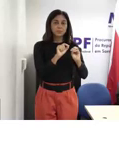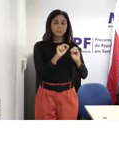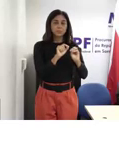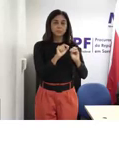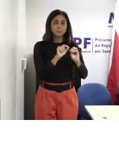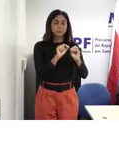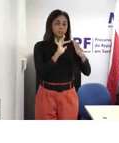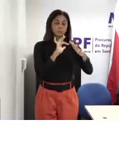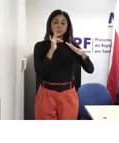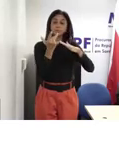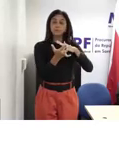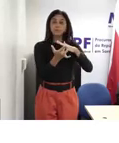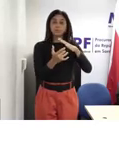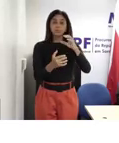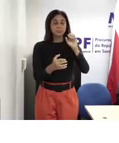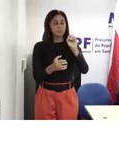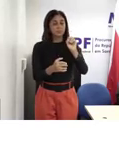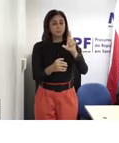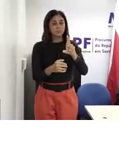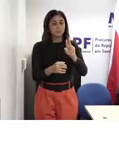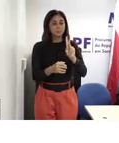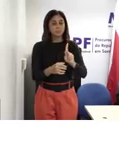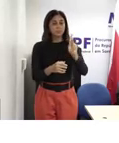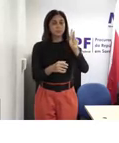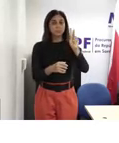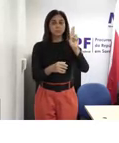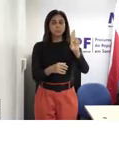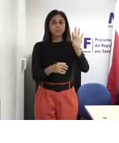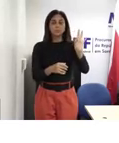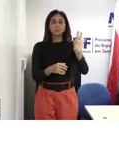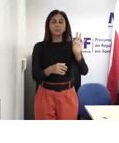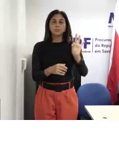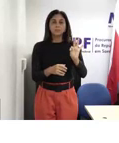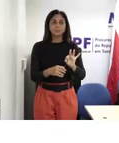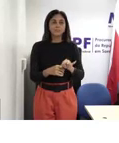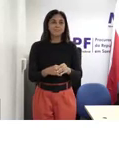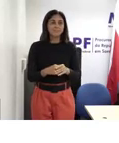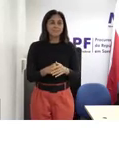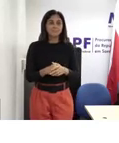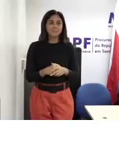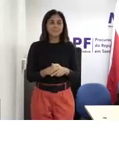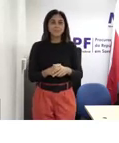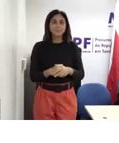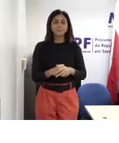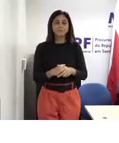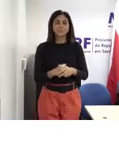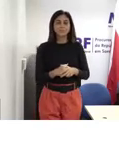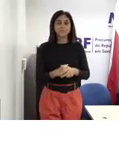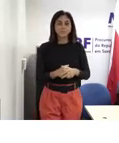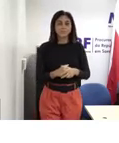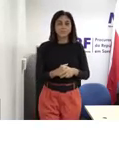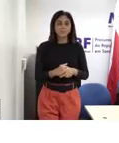social antigamente lembra do orc faz um tempo que o Orach deixou de ser popular mas a